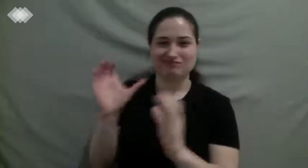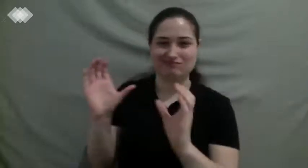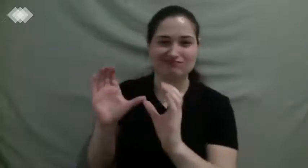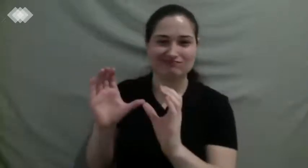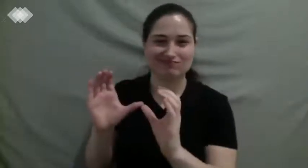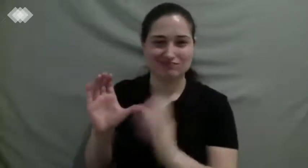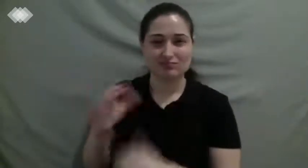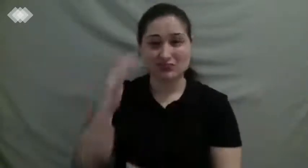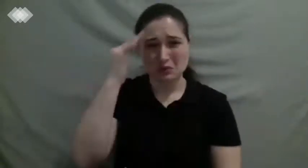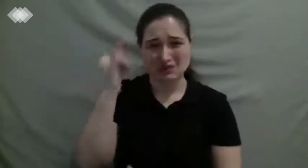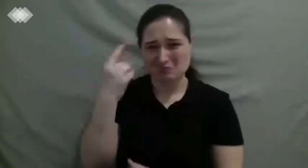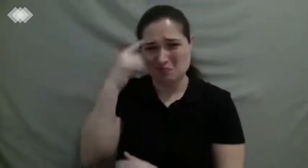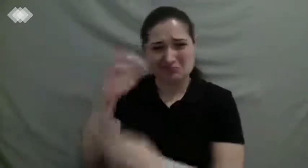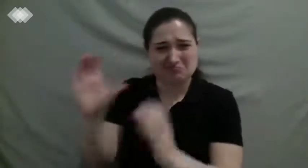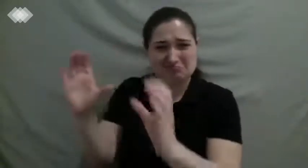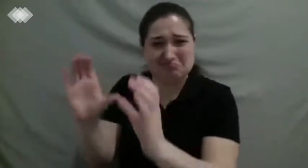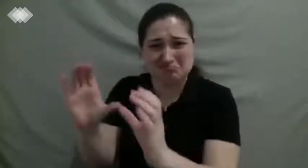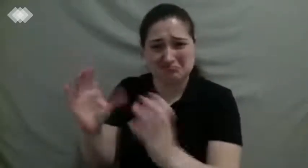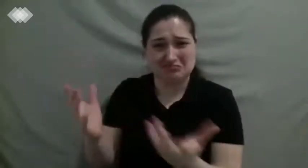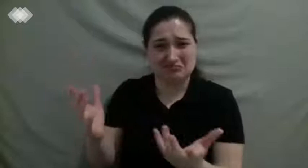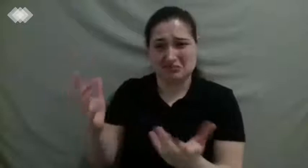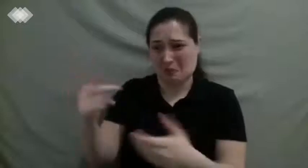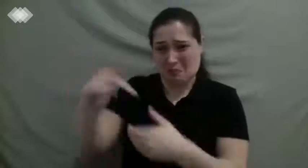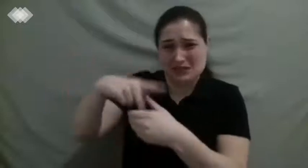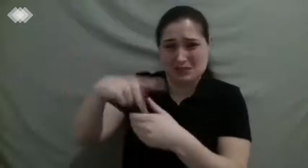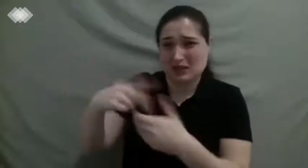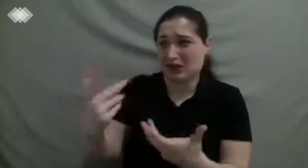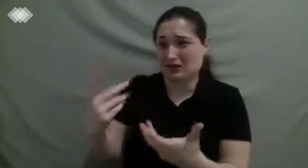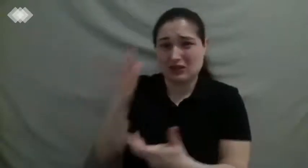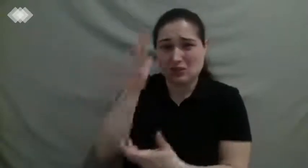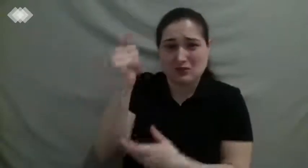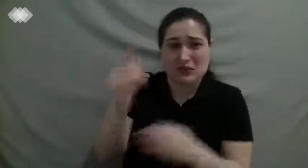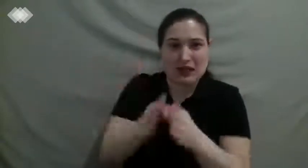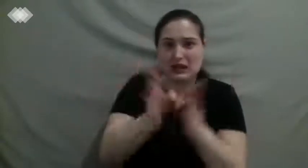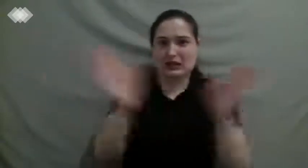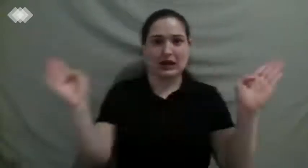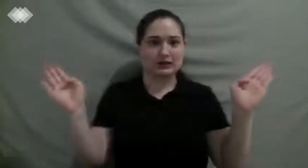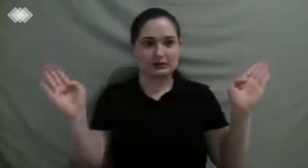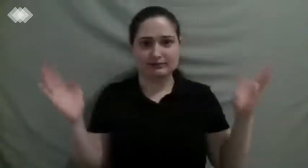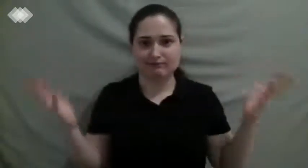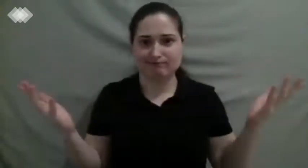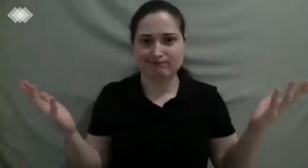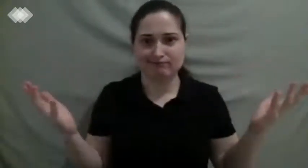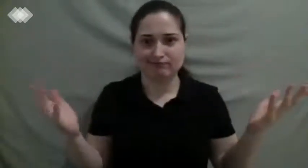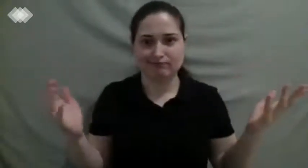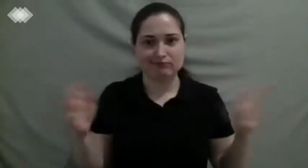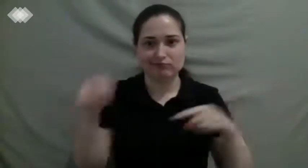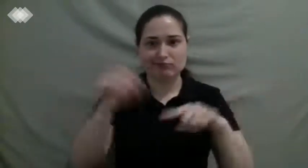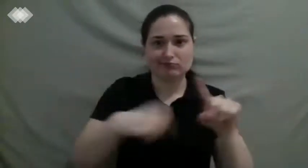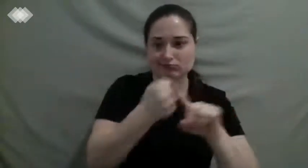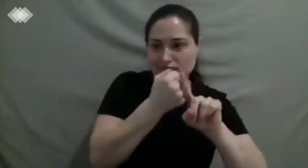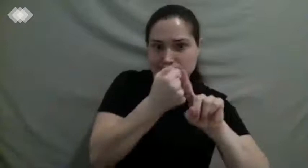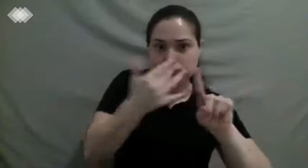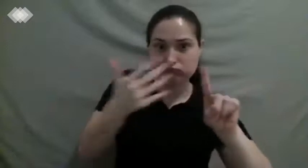porque ¿de qué le vamos a dar una certificación? De una participación de conceptos muy generalizados que ni siquiera hemos podido terminar